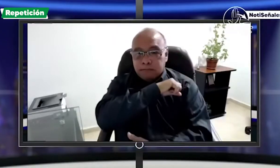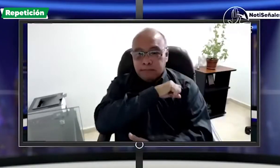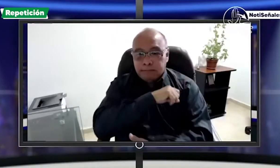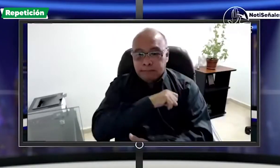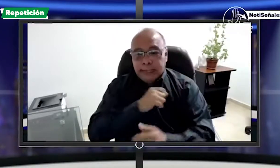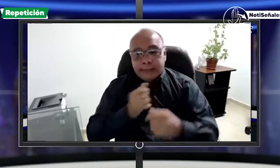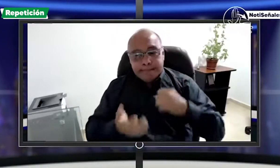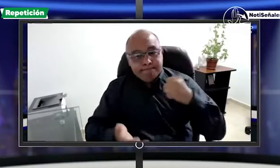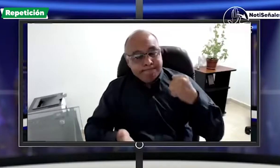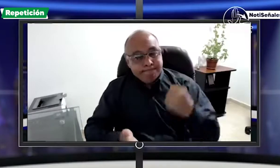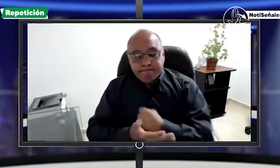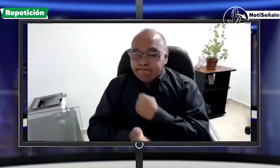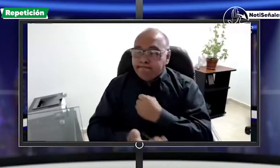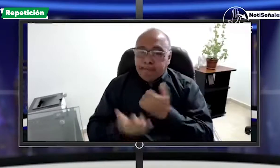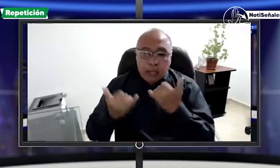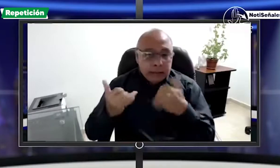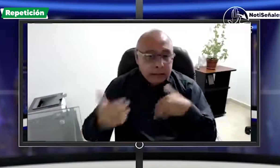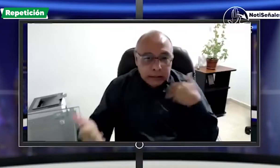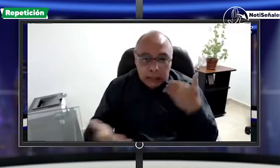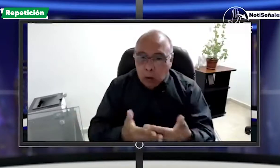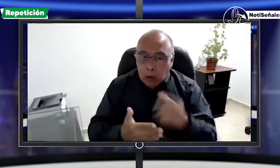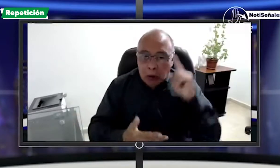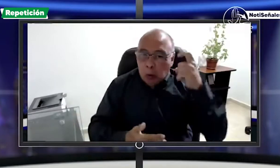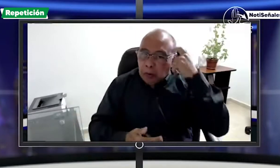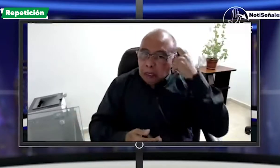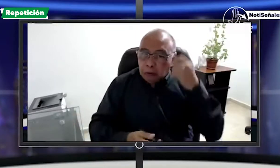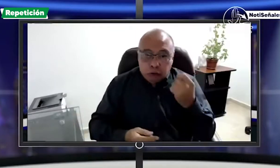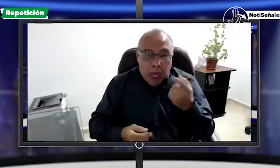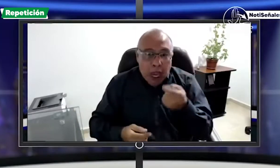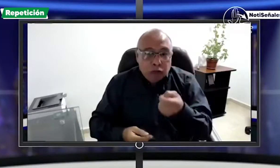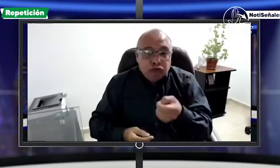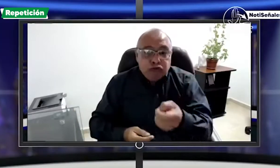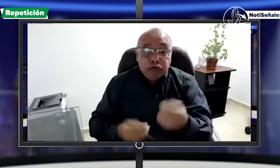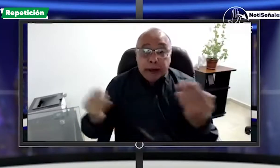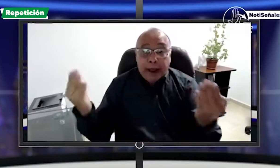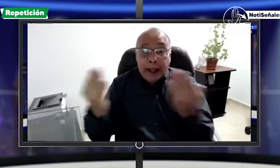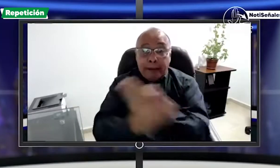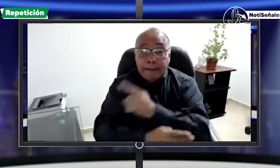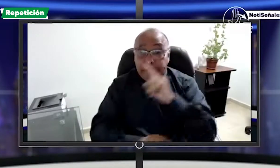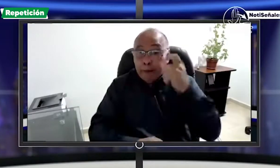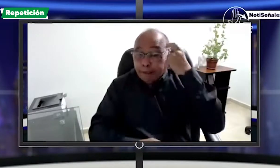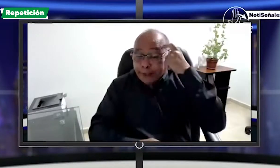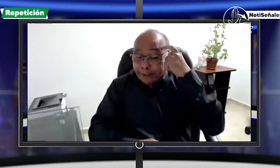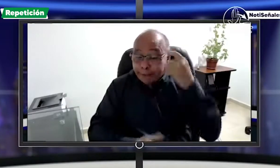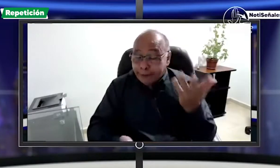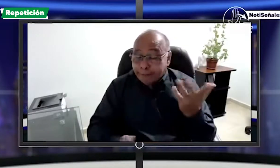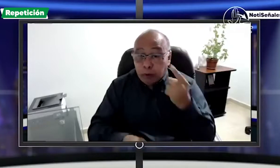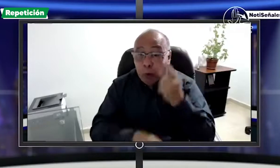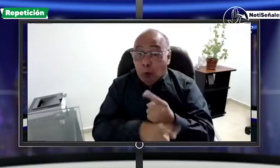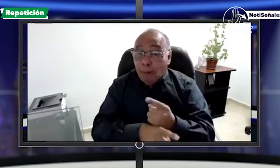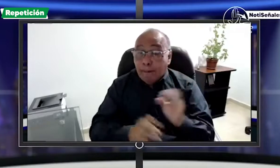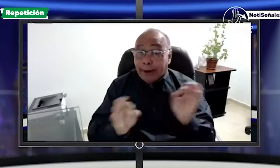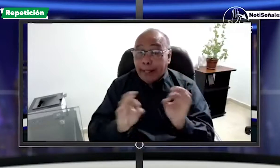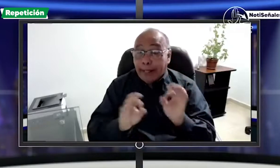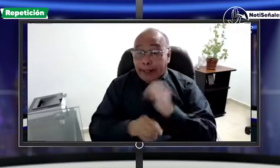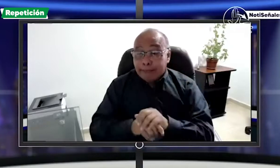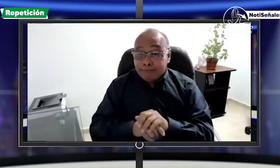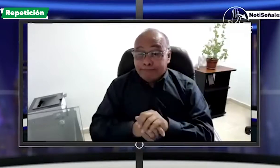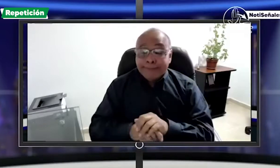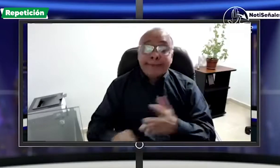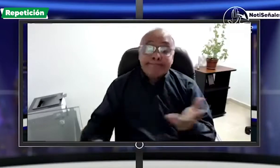desde gobierno Ni desde las entidades privadas De que por ejemplo Gobierno tampoco está cumpliendo En que haya una sanción Para las